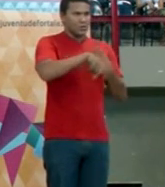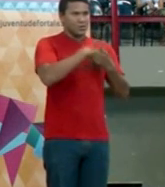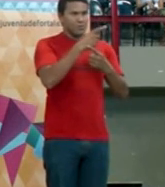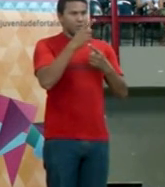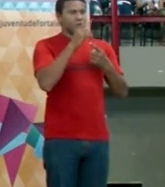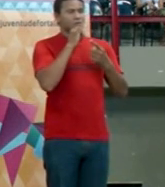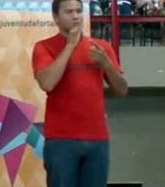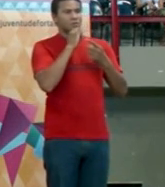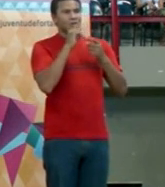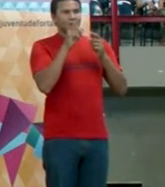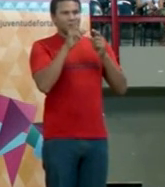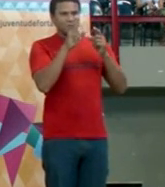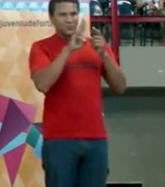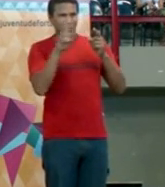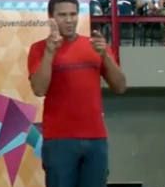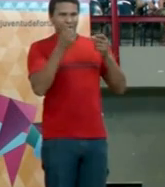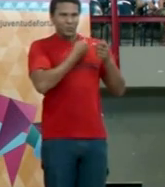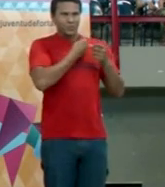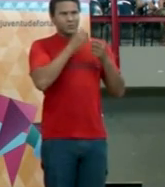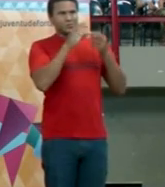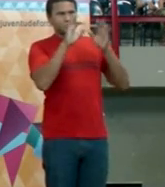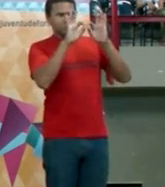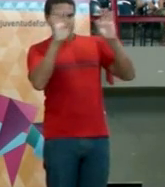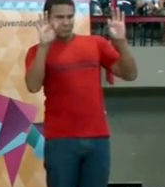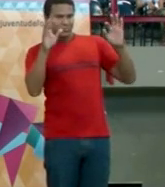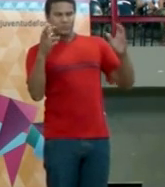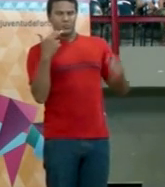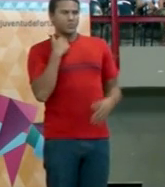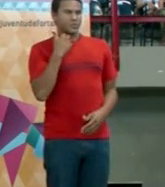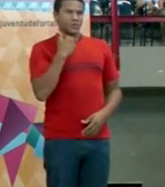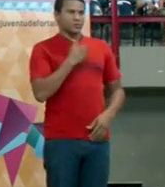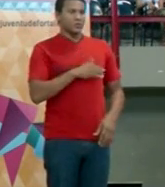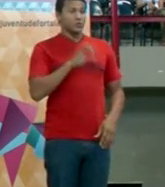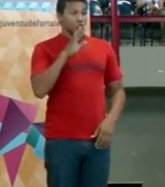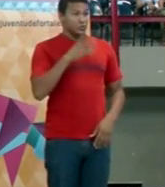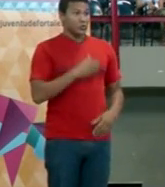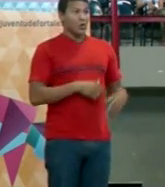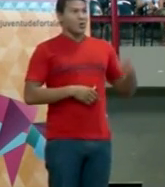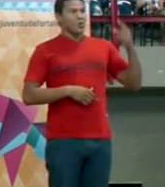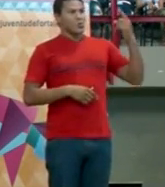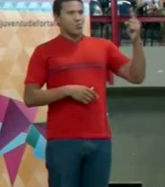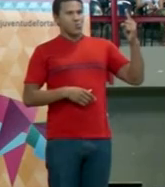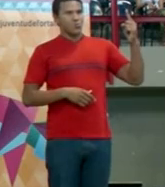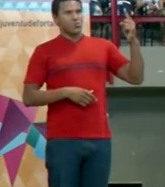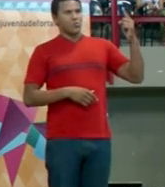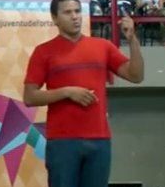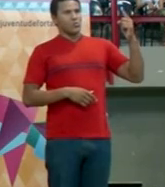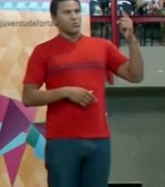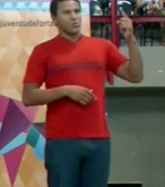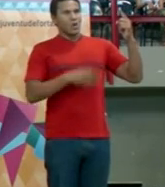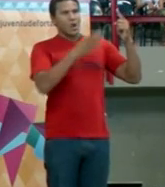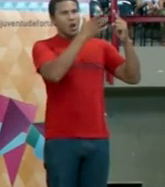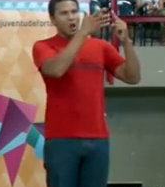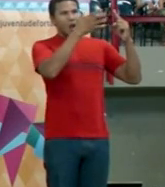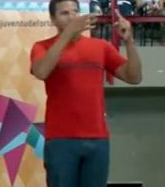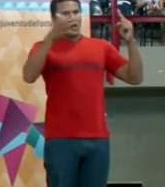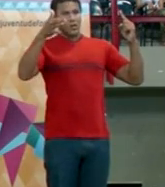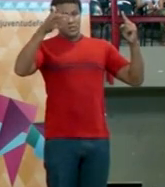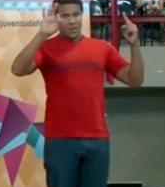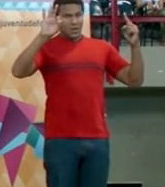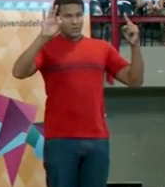número. A gente escreve por extenso de 1 a 10. De 11 em diante é numeral, tá